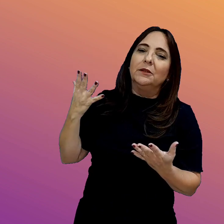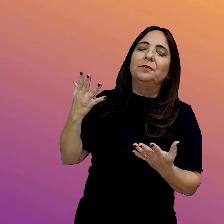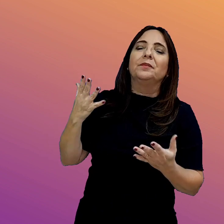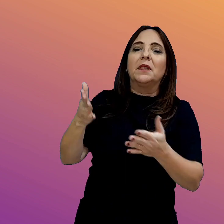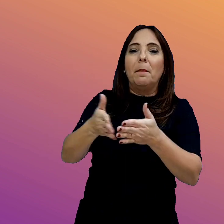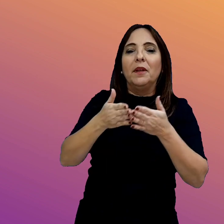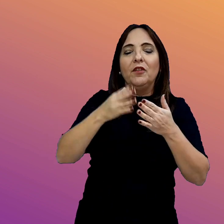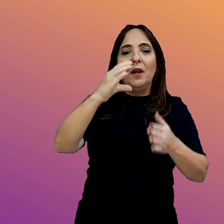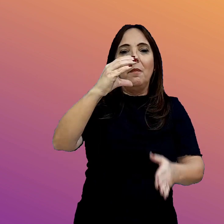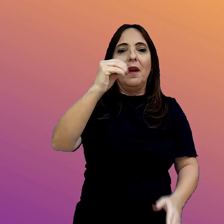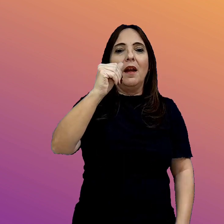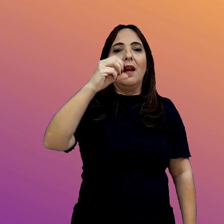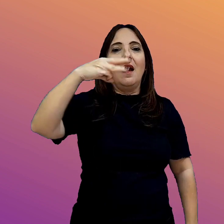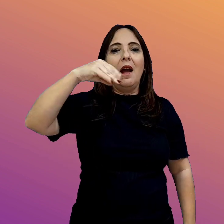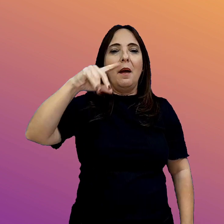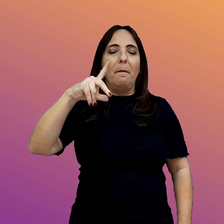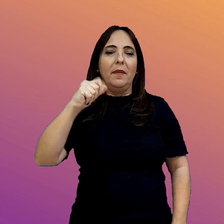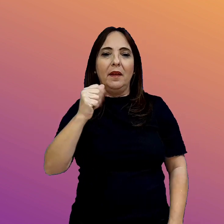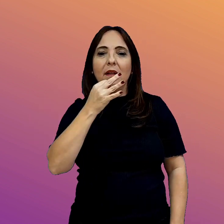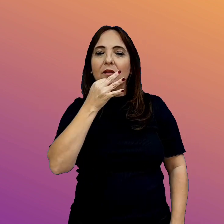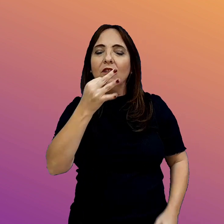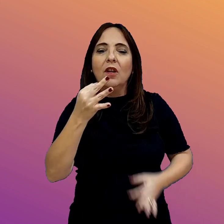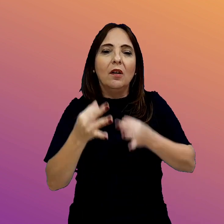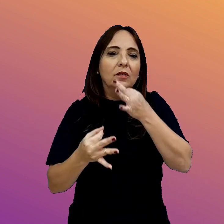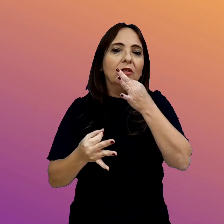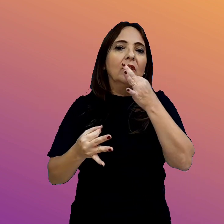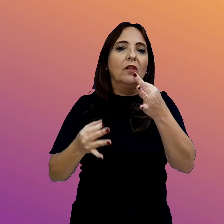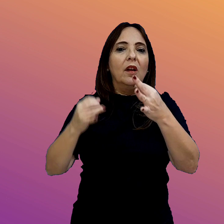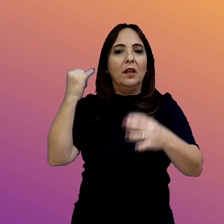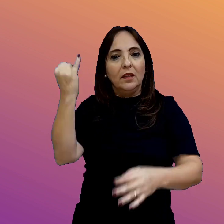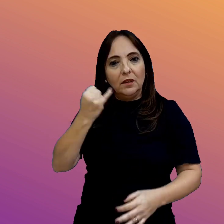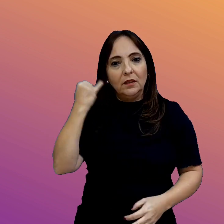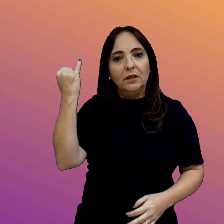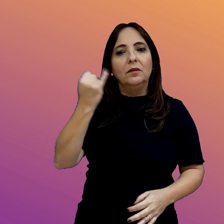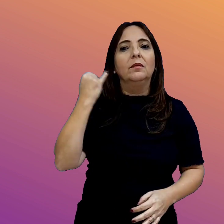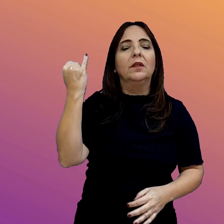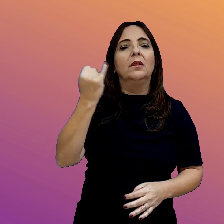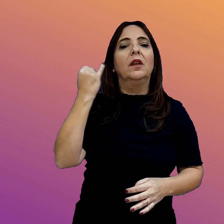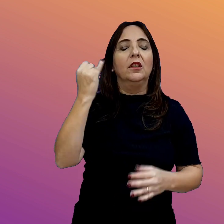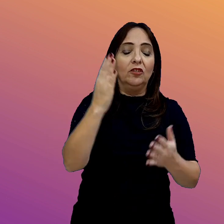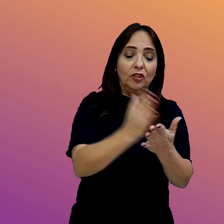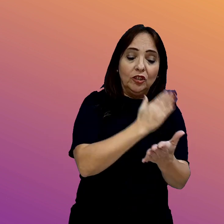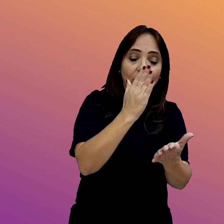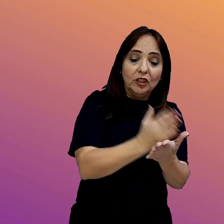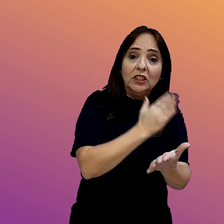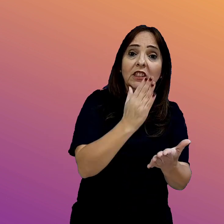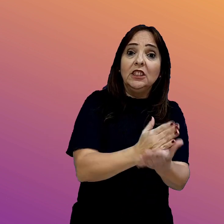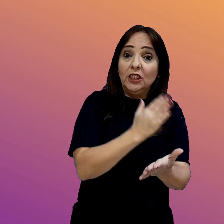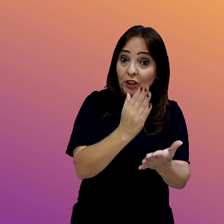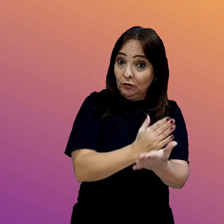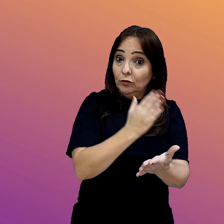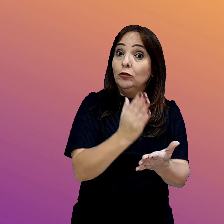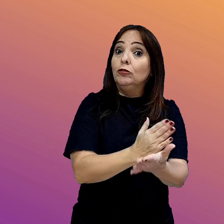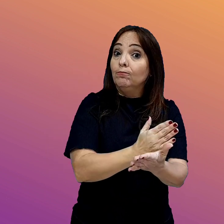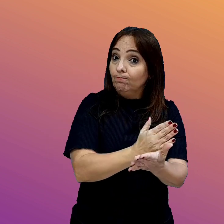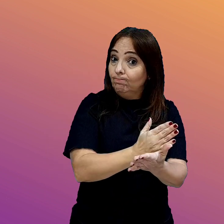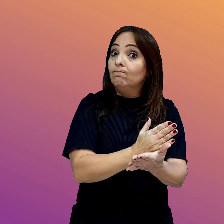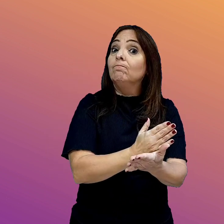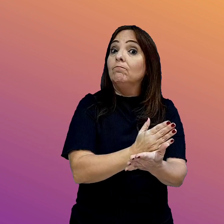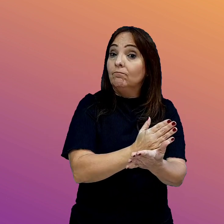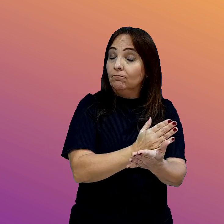aquelas sugestões preciosas de livros, literaturas aí, para você, família, se inteirar ainda mais